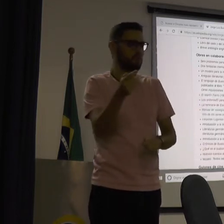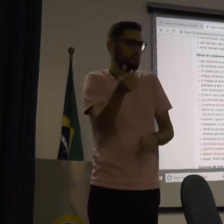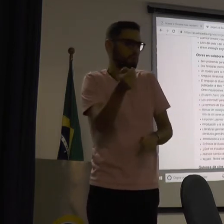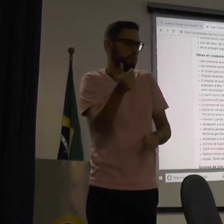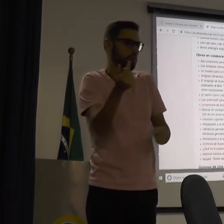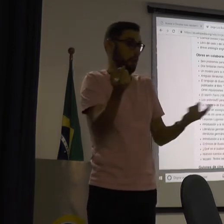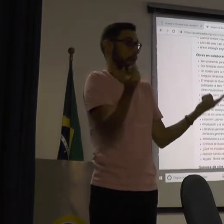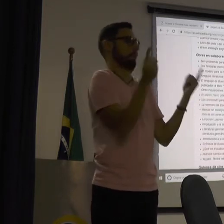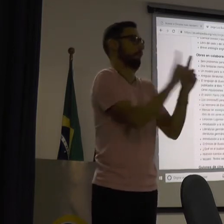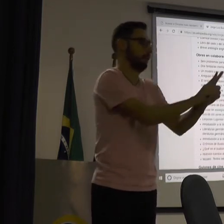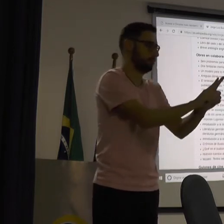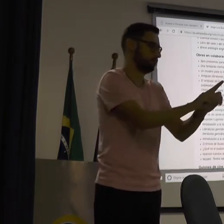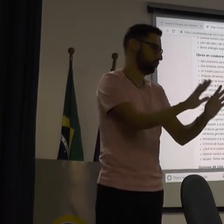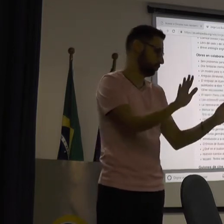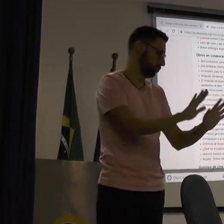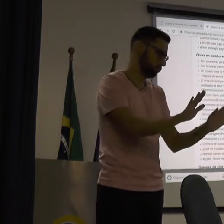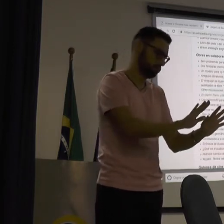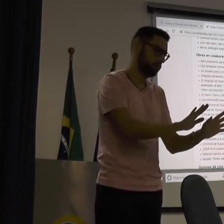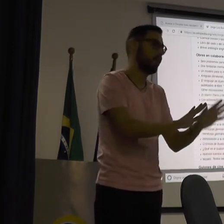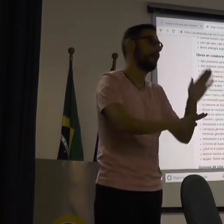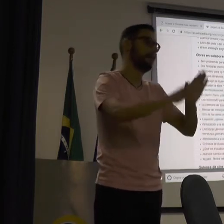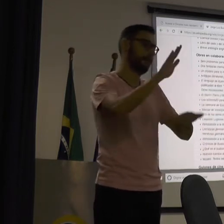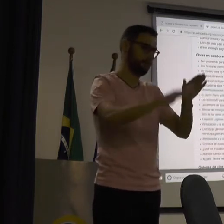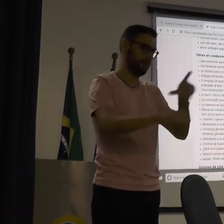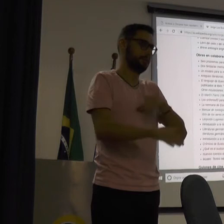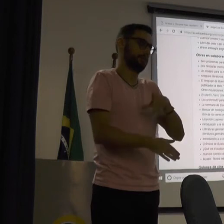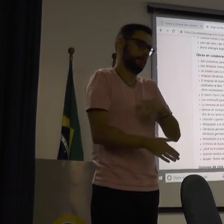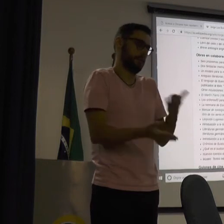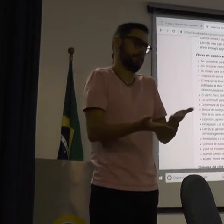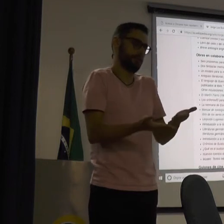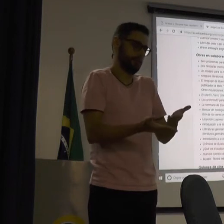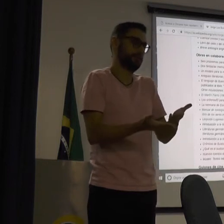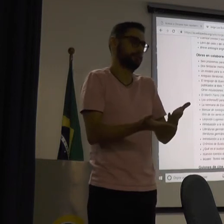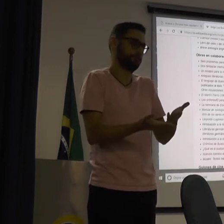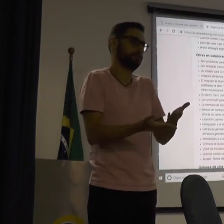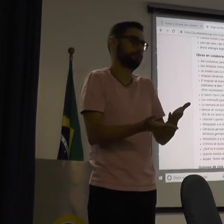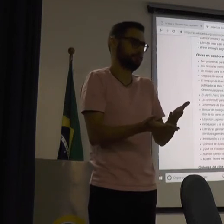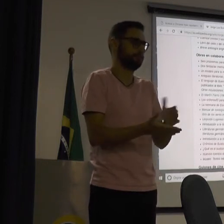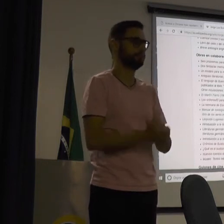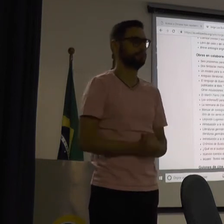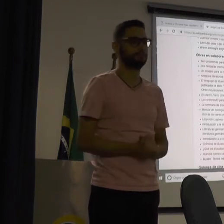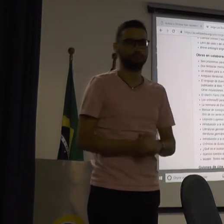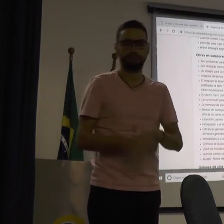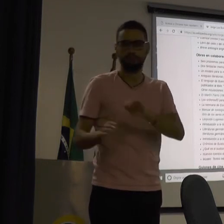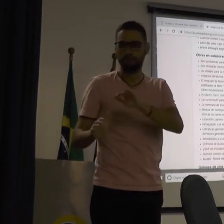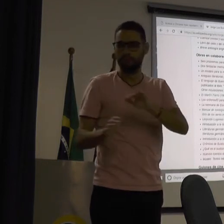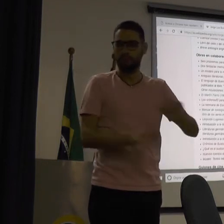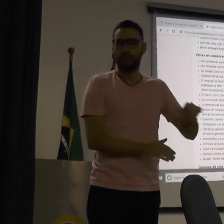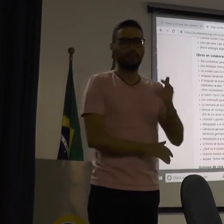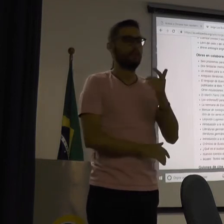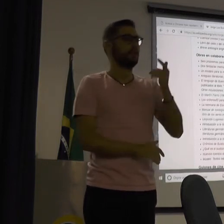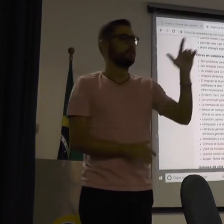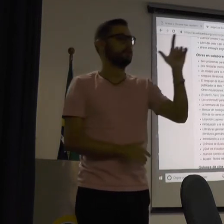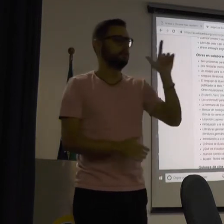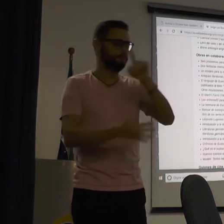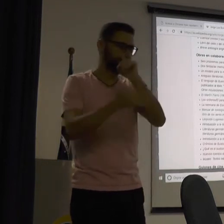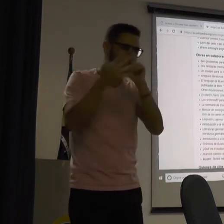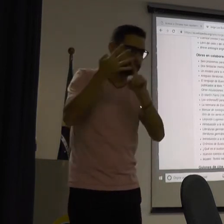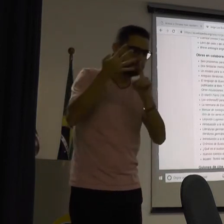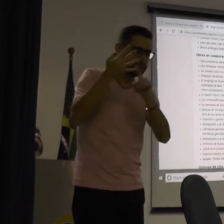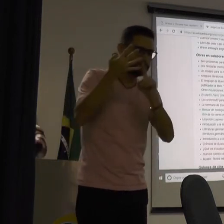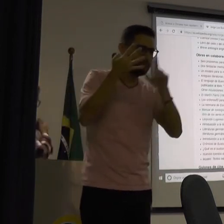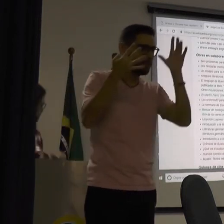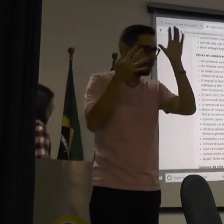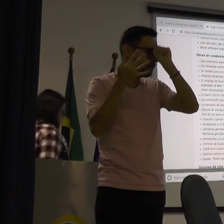fez inspiração, ou o outro trabalhou e assina junto, né? A outra coisa, eles são 4, elas são